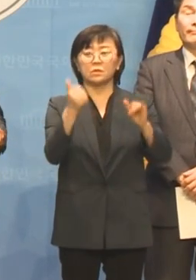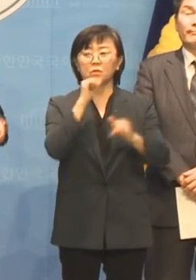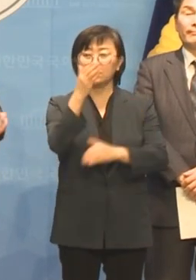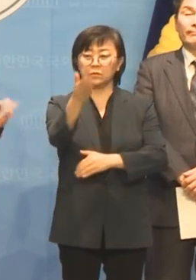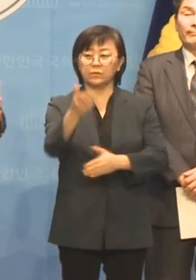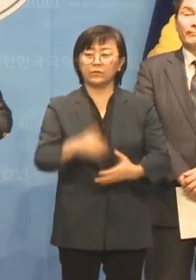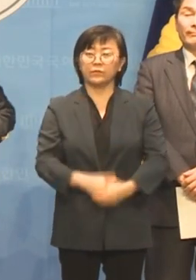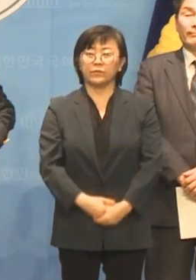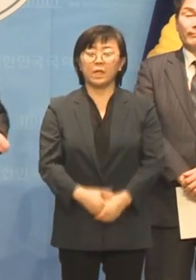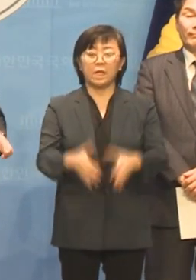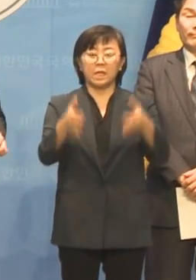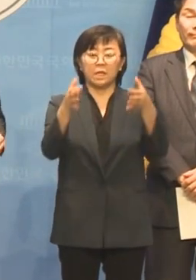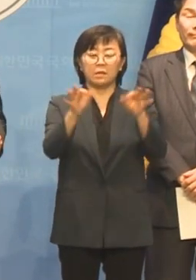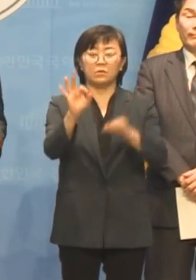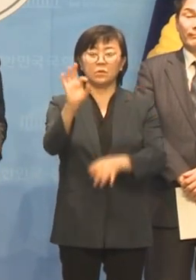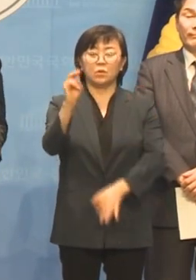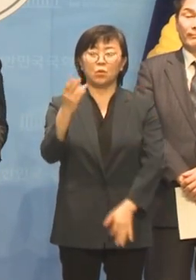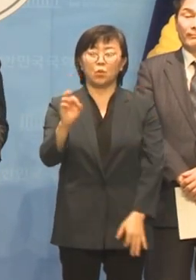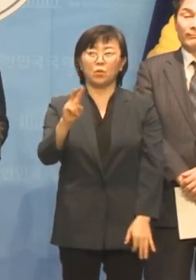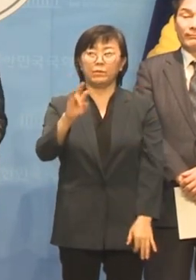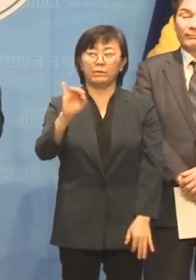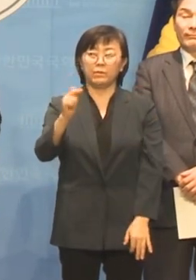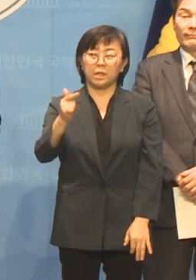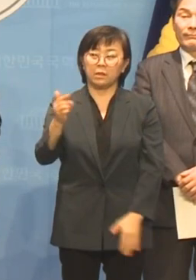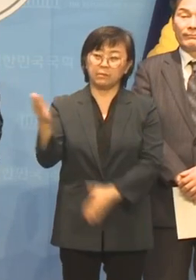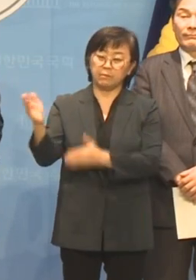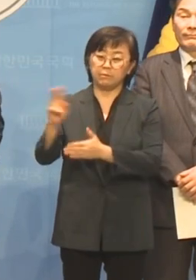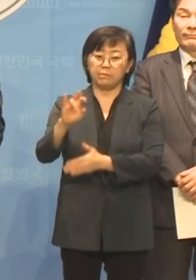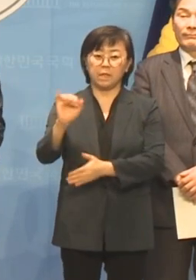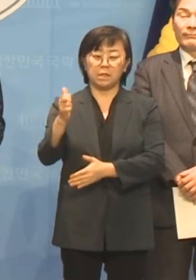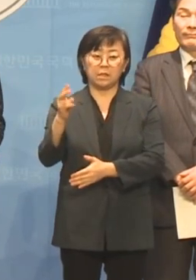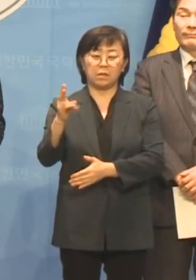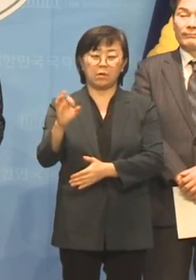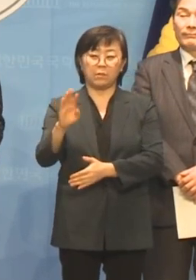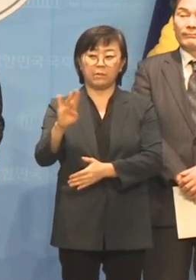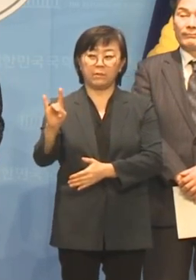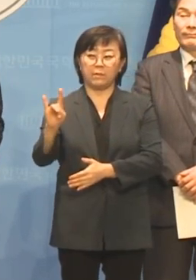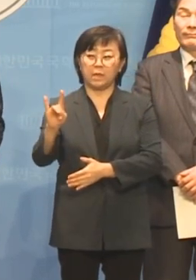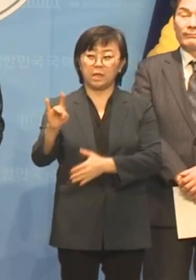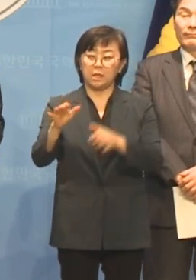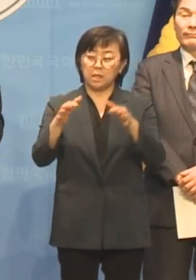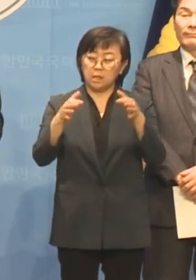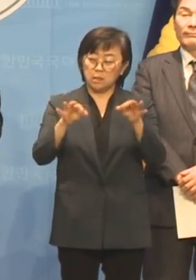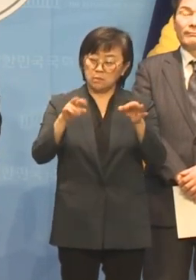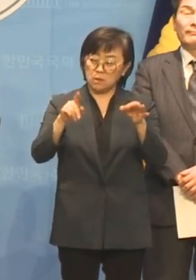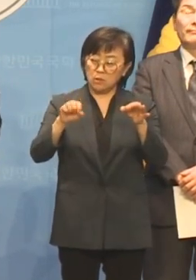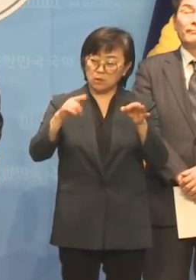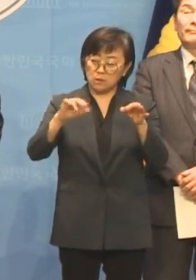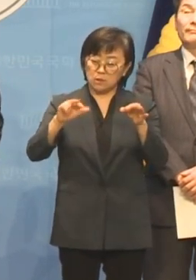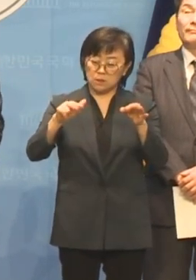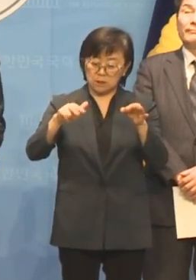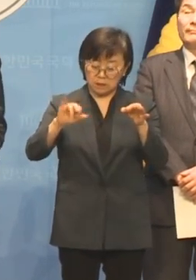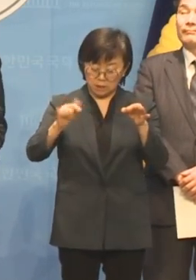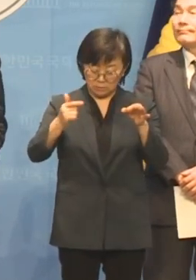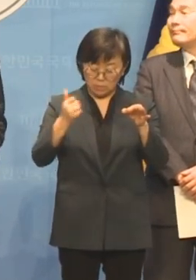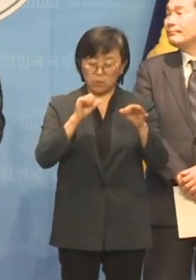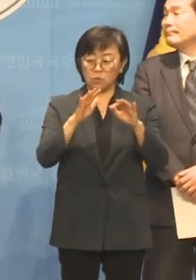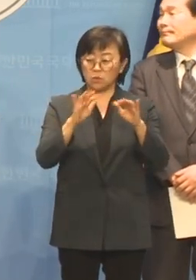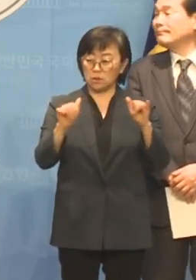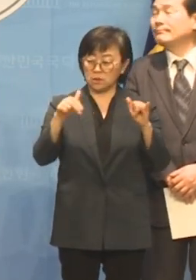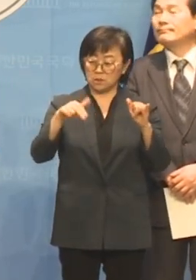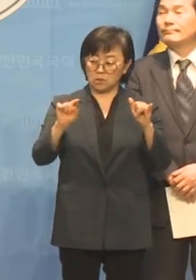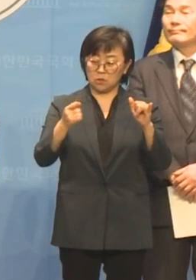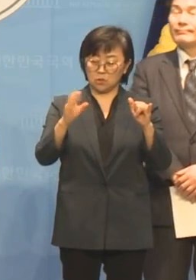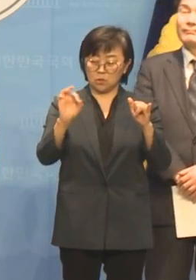소개하겠습니다. 저는 김영민 의원입니다. 오른쪽부터 민영배 의원님 오셨습니다. 그리고 김성진 변호사 오셨습니다. 그리고